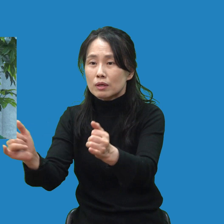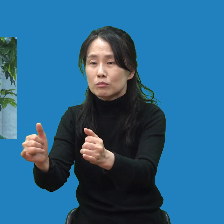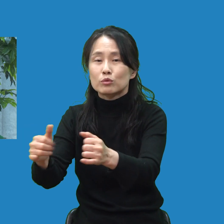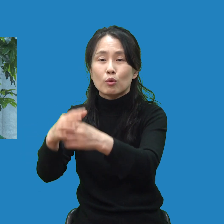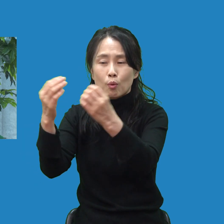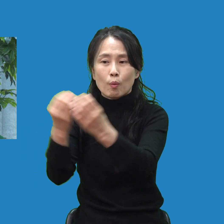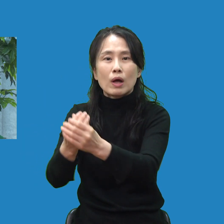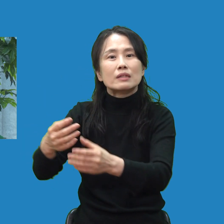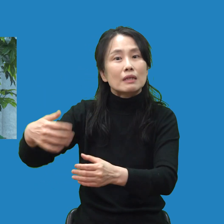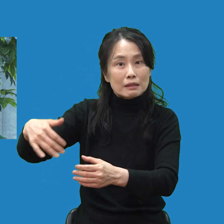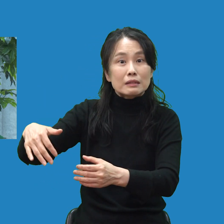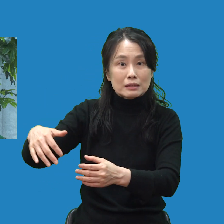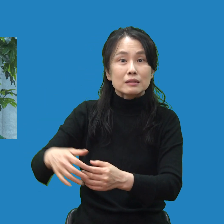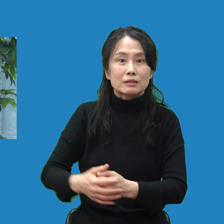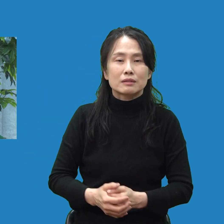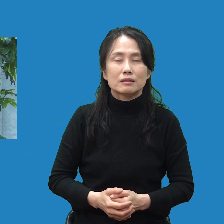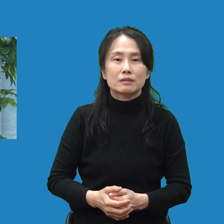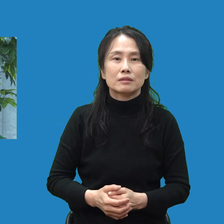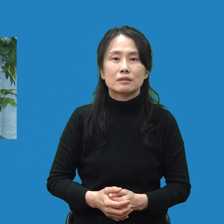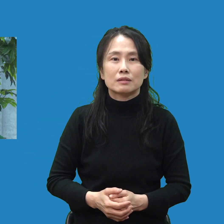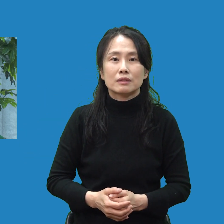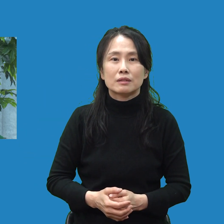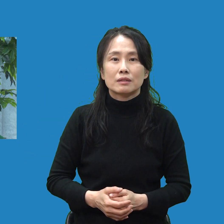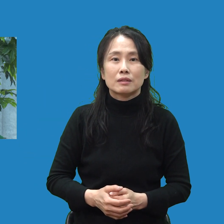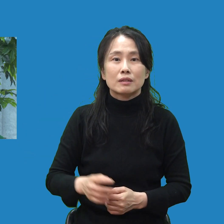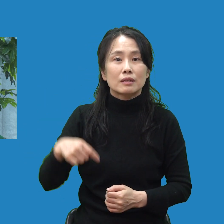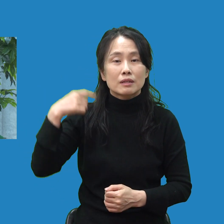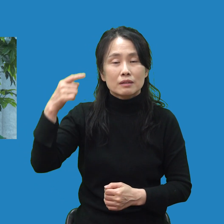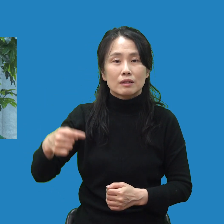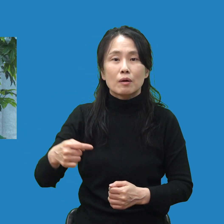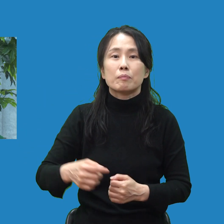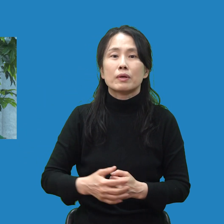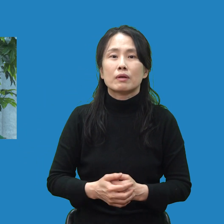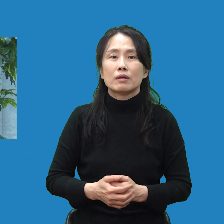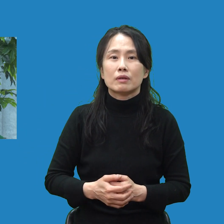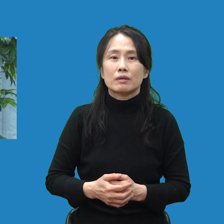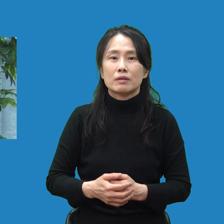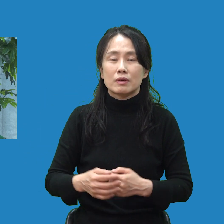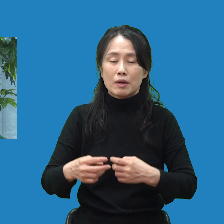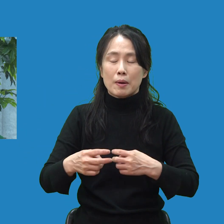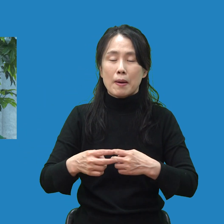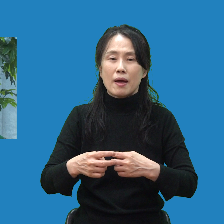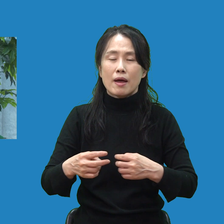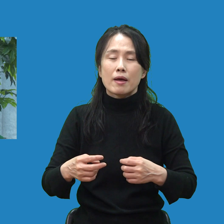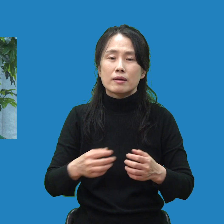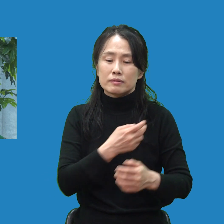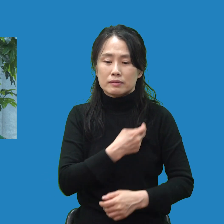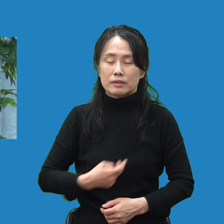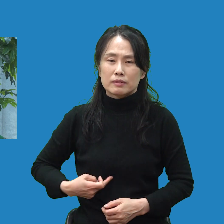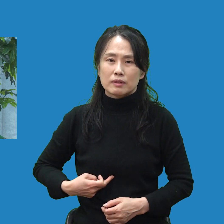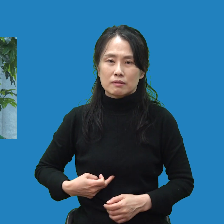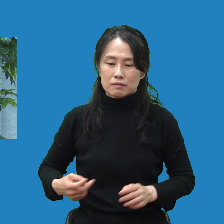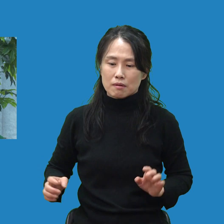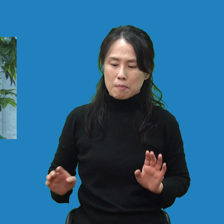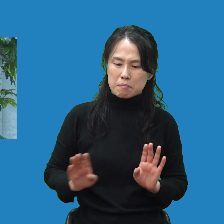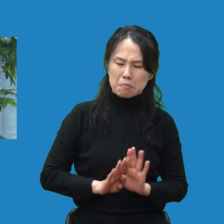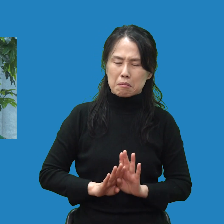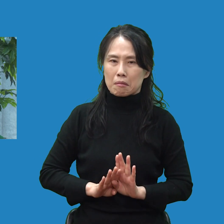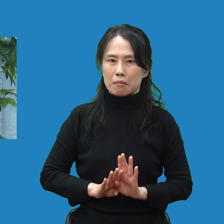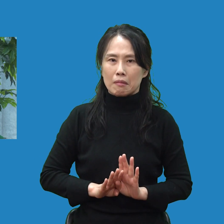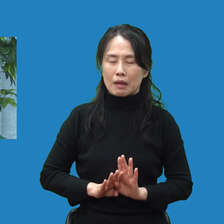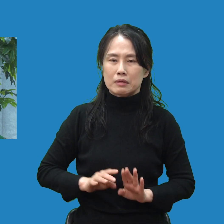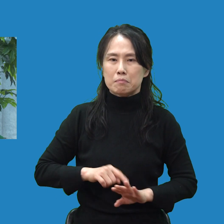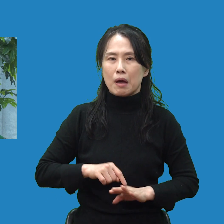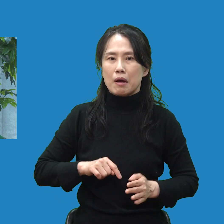바로 이어지는 사건을 보면요, 마가는 제자들의 다친 마음을 폭로하고 있어요.